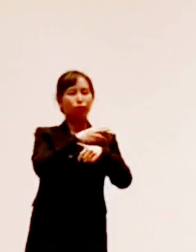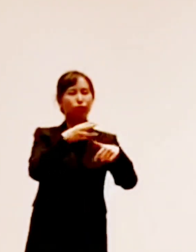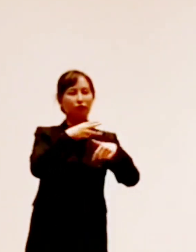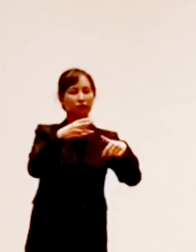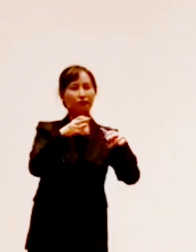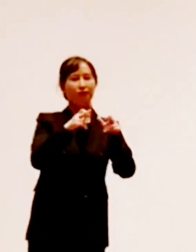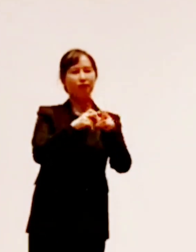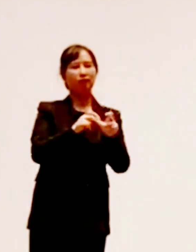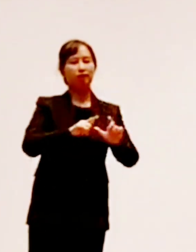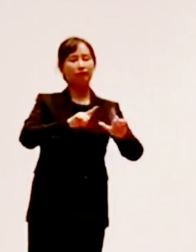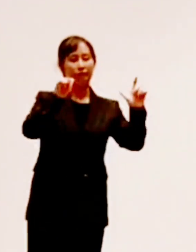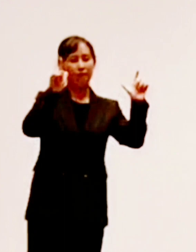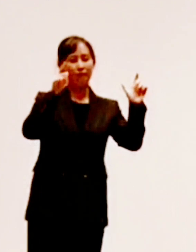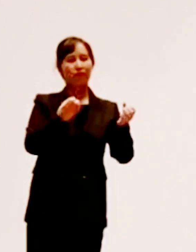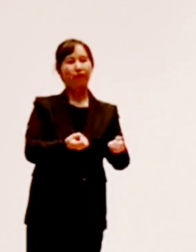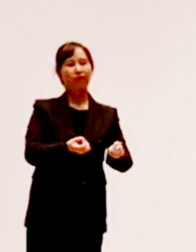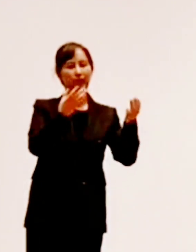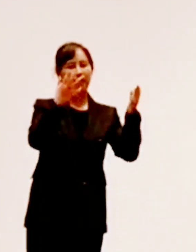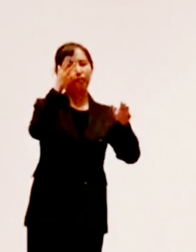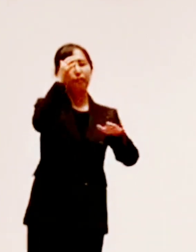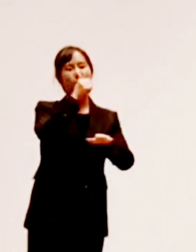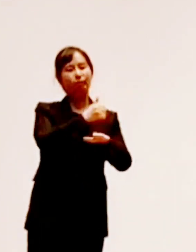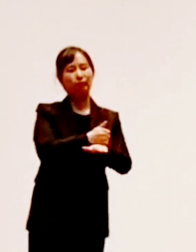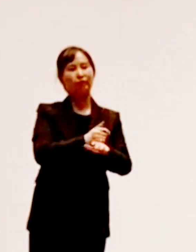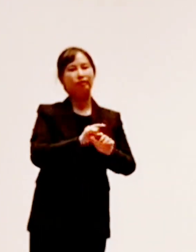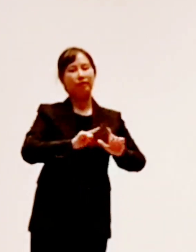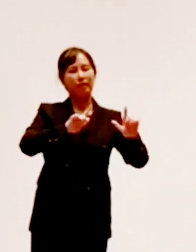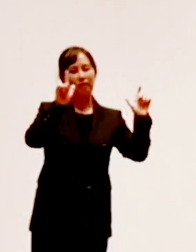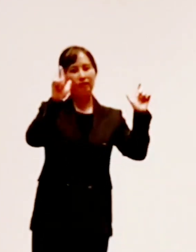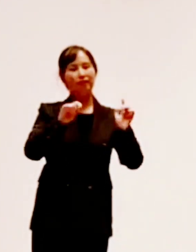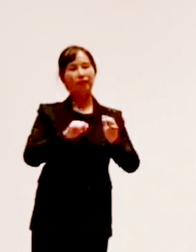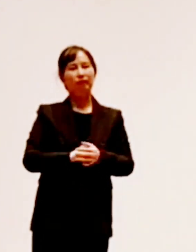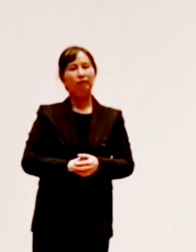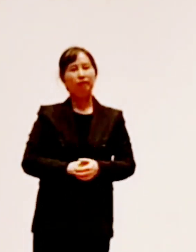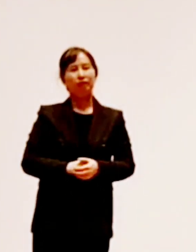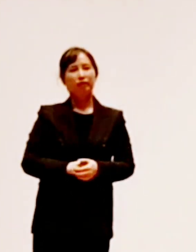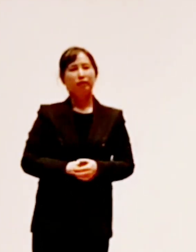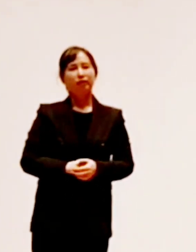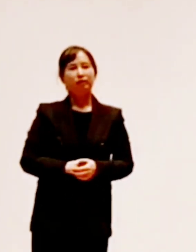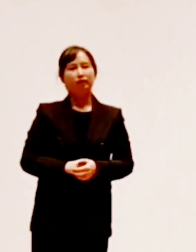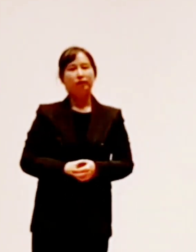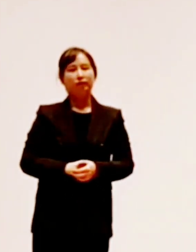행사 마지막 날입니다. 네.